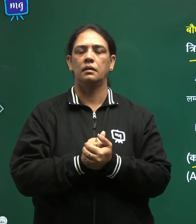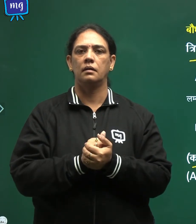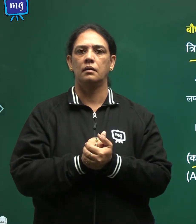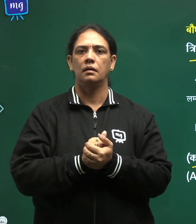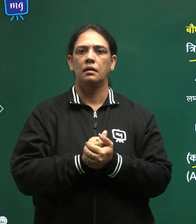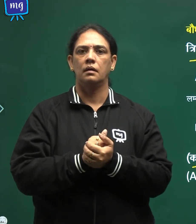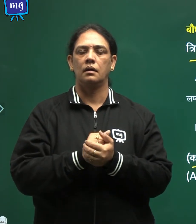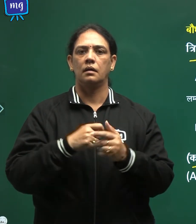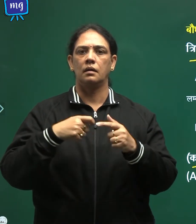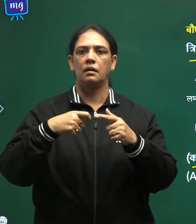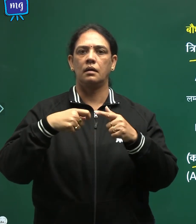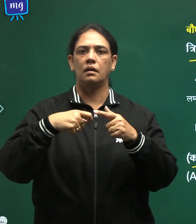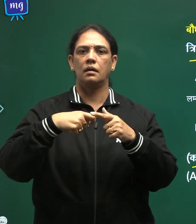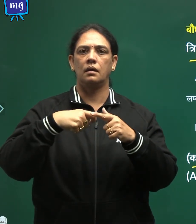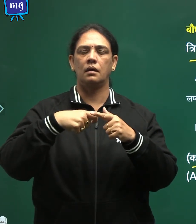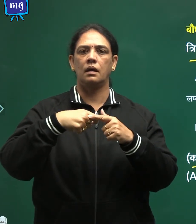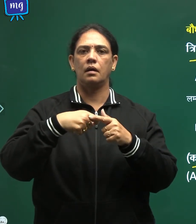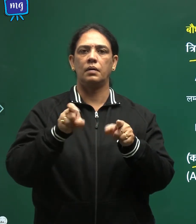कर्ण बराबर